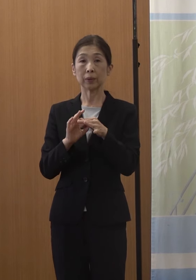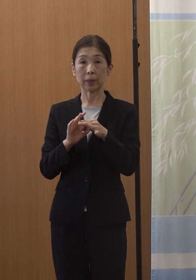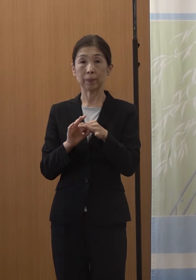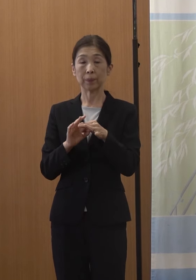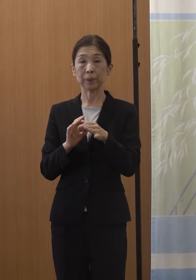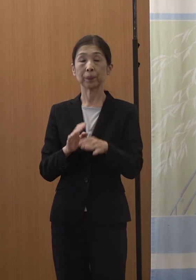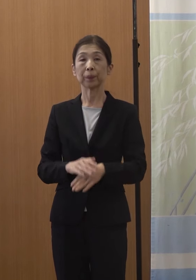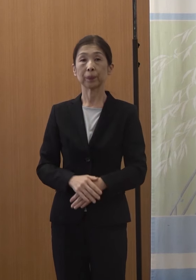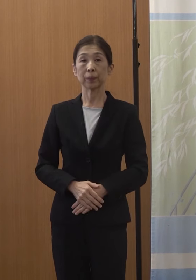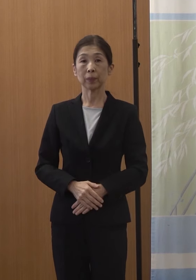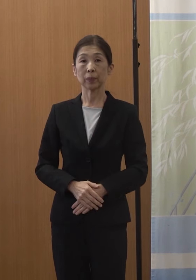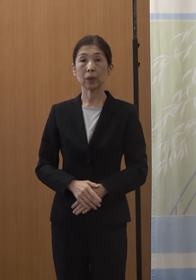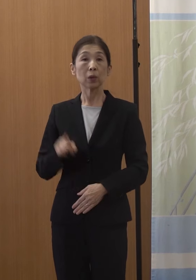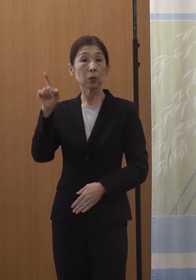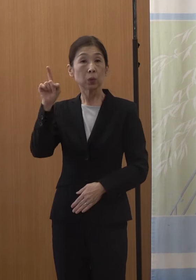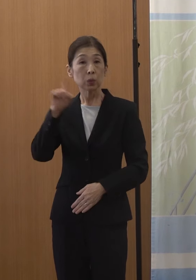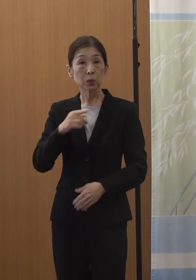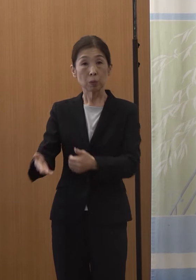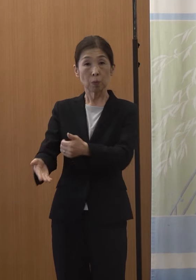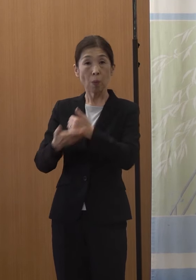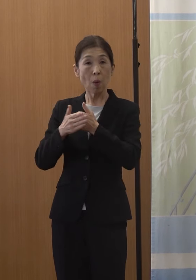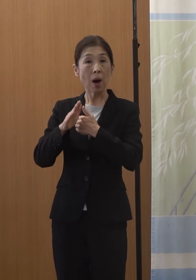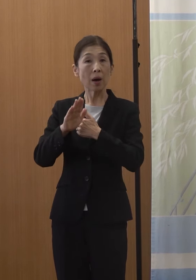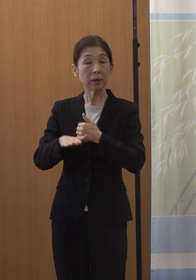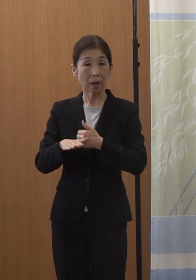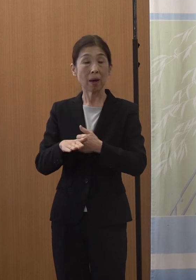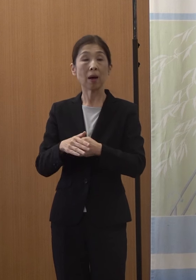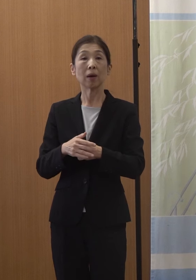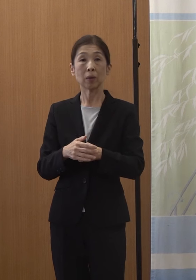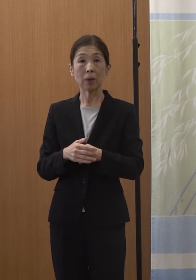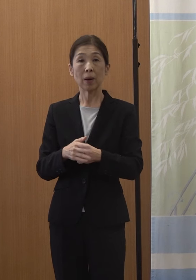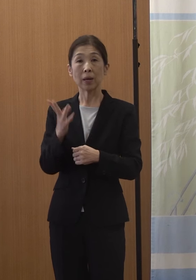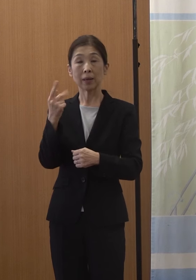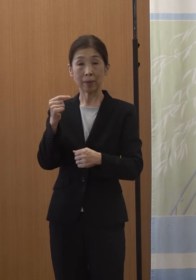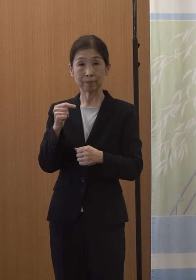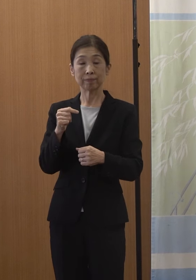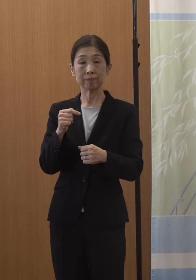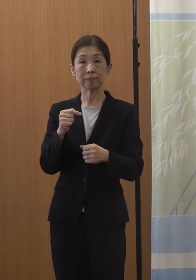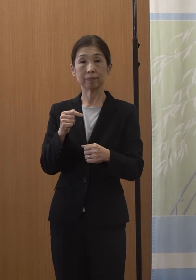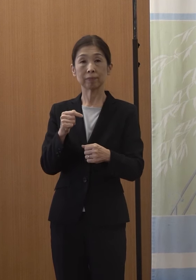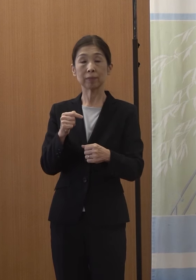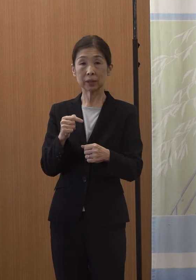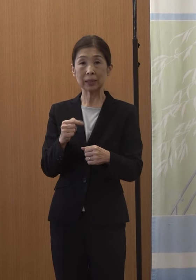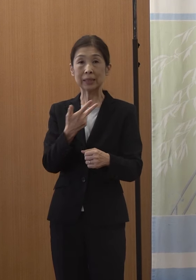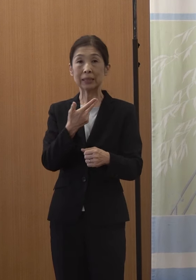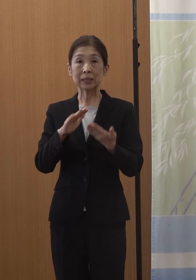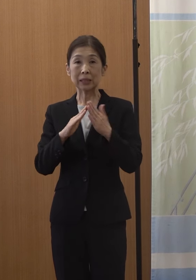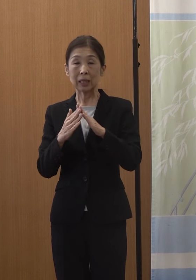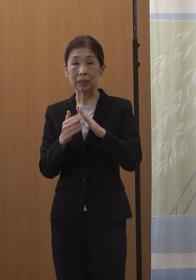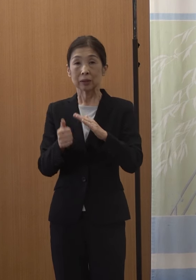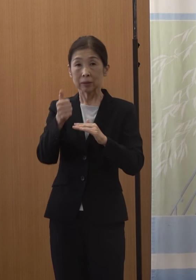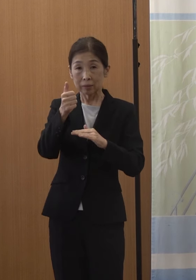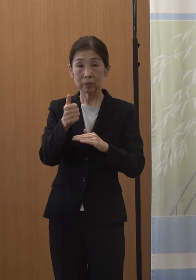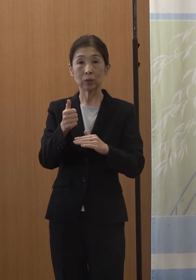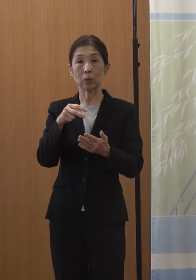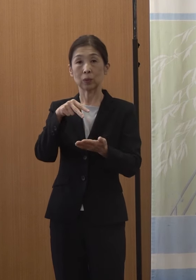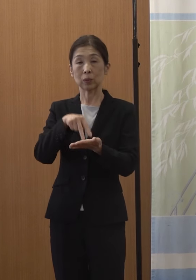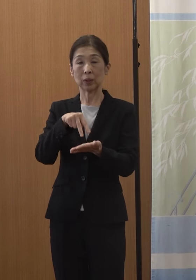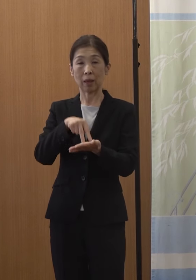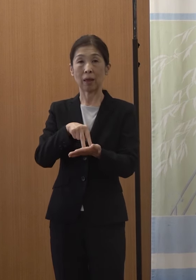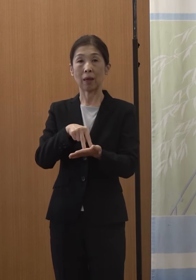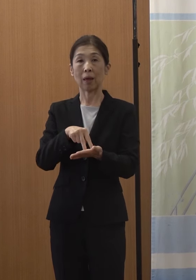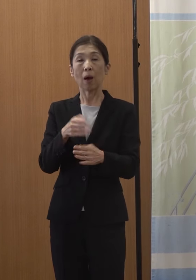非常に速やかな対応をしていただいたことに、これは、県都としてあるいは石川県市長会長としてお礼を申し上げたい